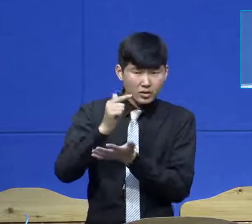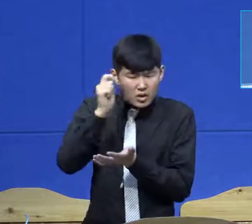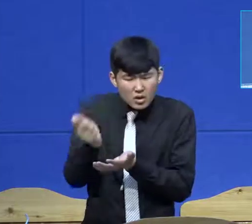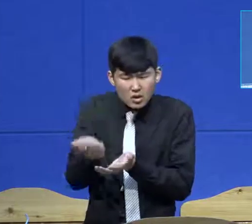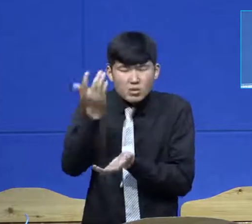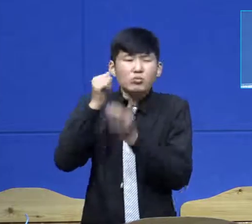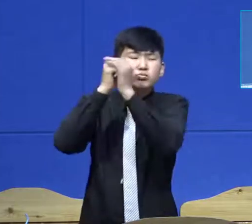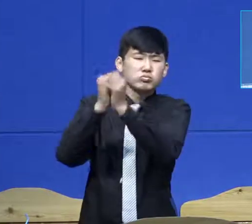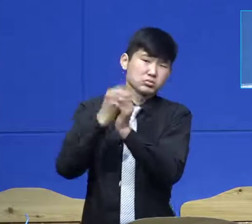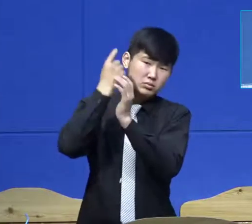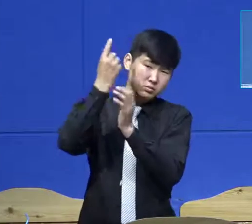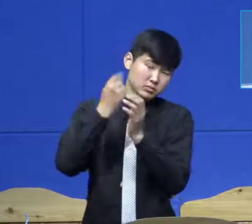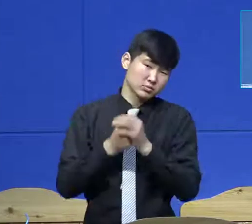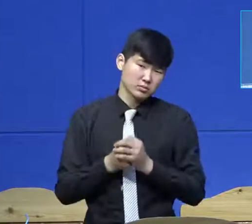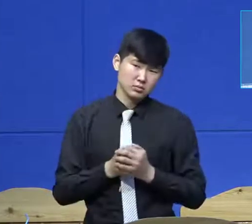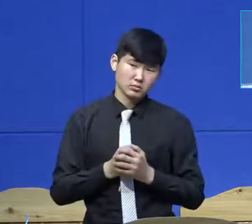нэгэн.